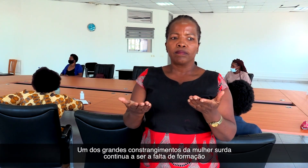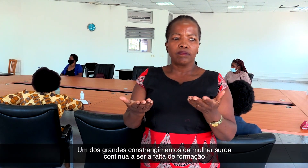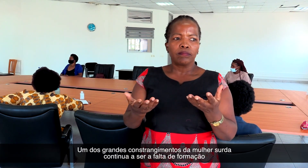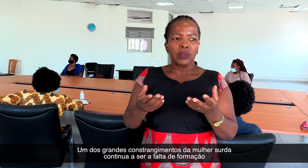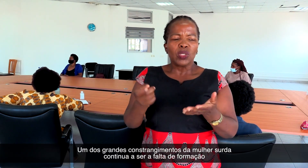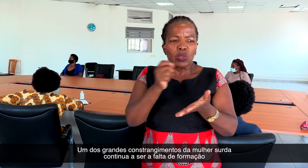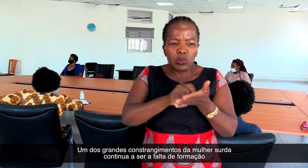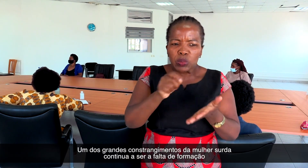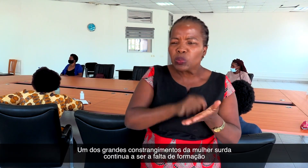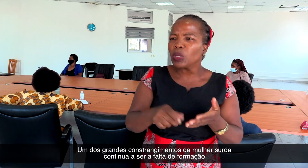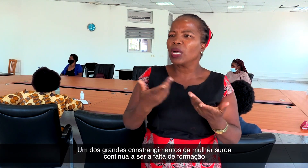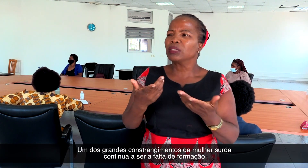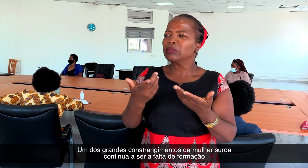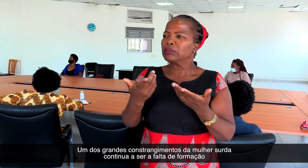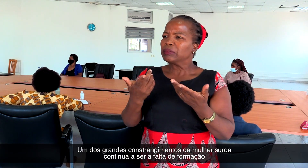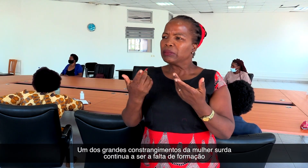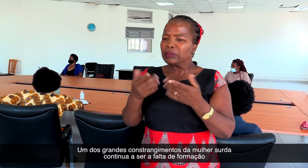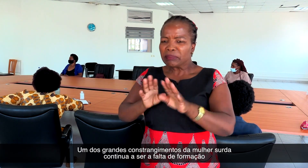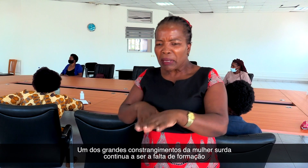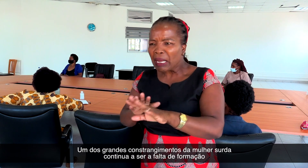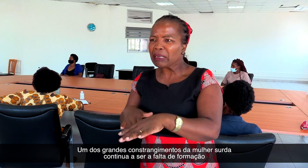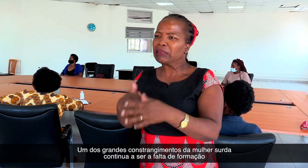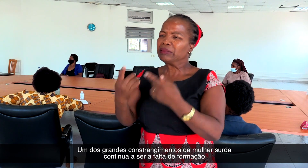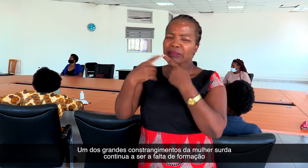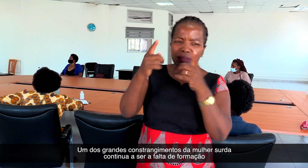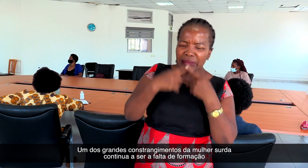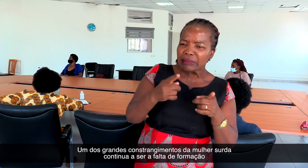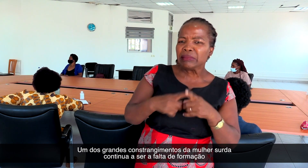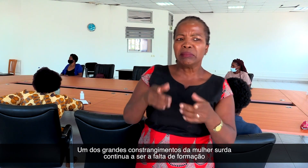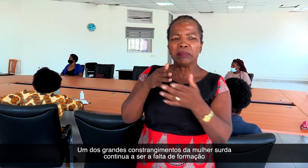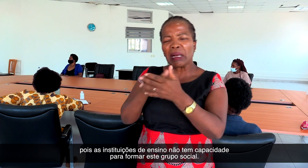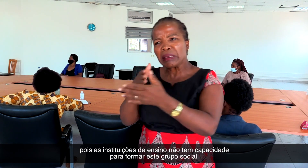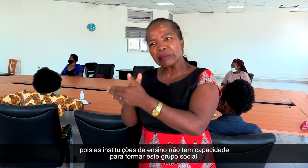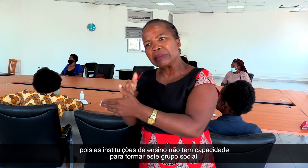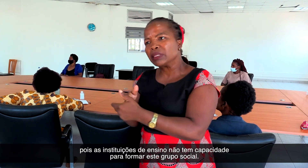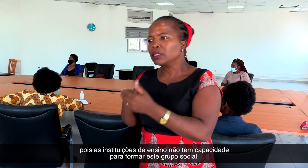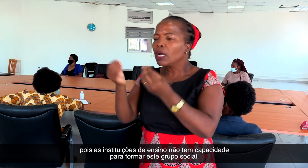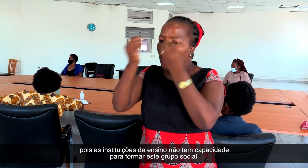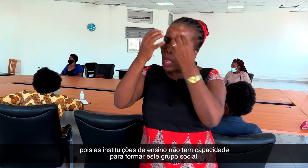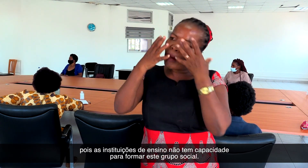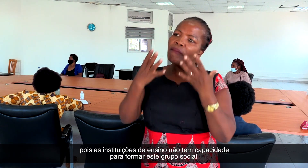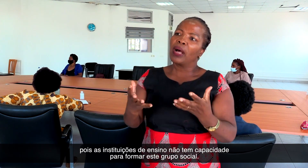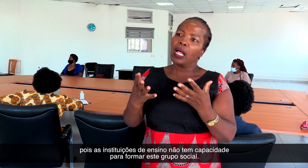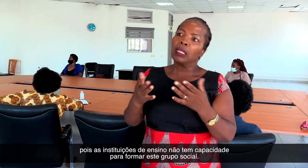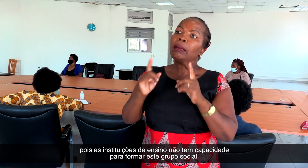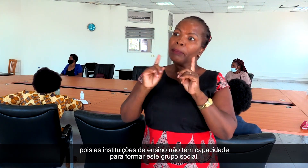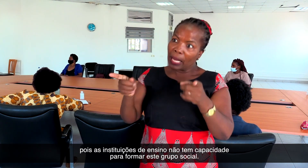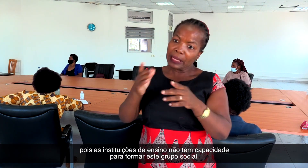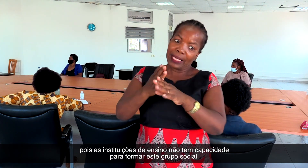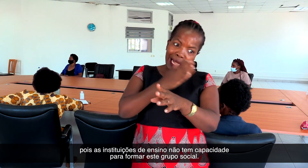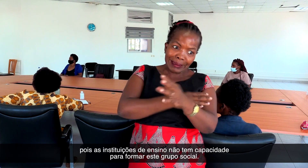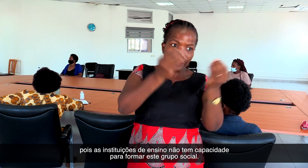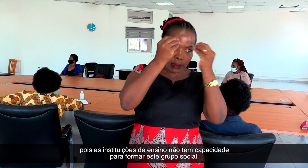Um dos grandes constrangimentos da mulher surda continua a ser a falta de formação pois as instituições de ensino não têm